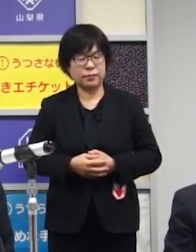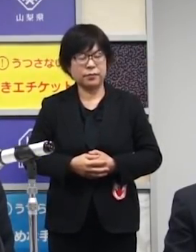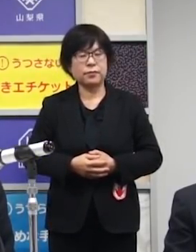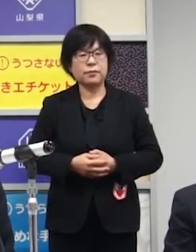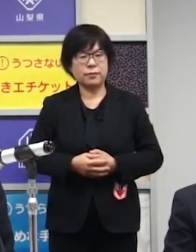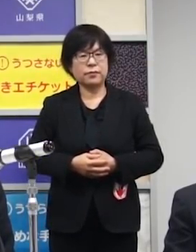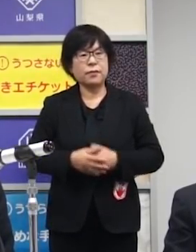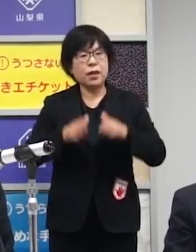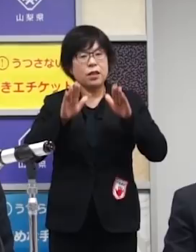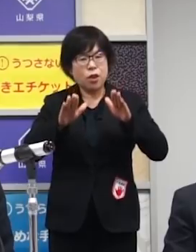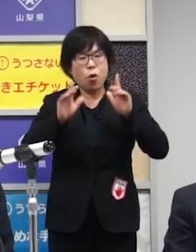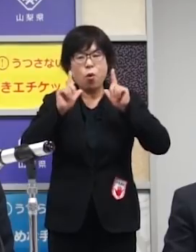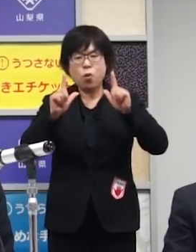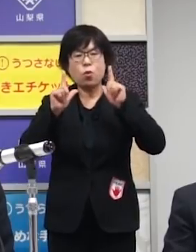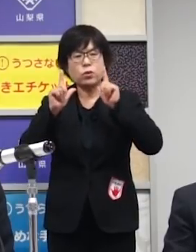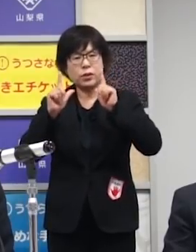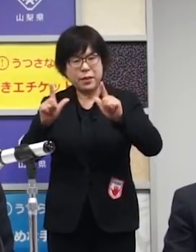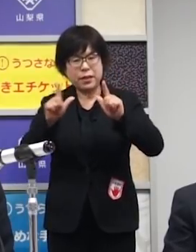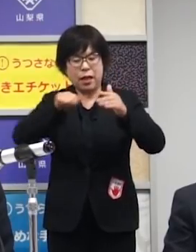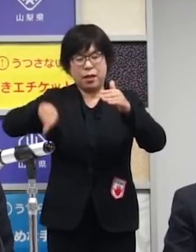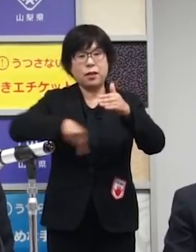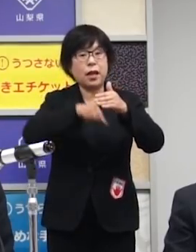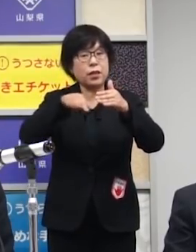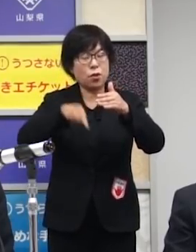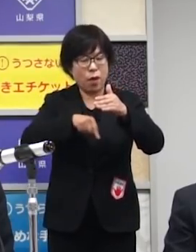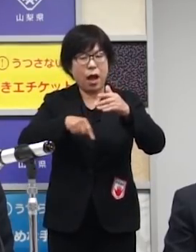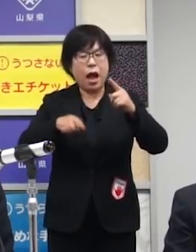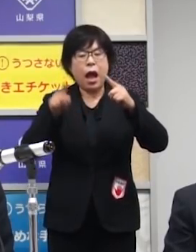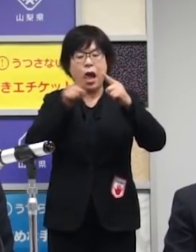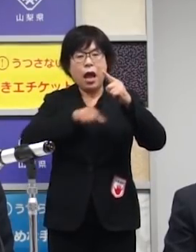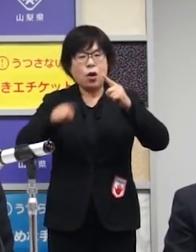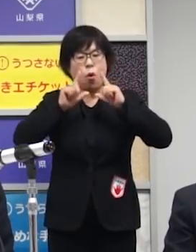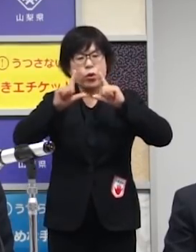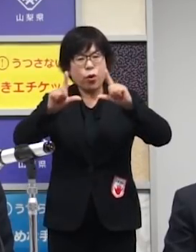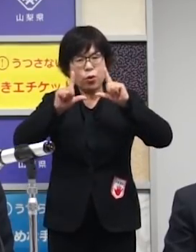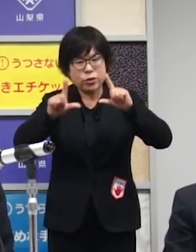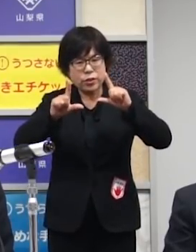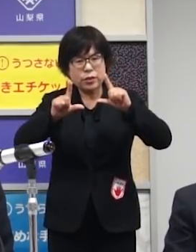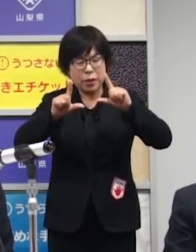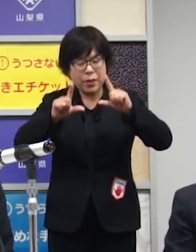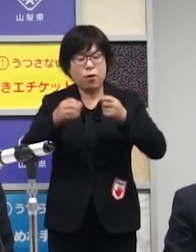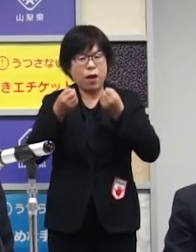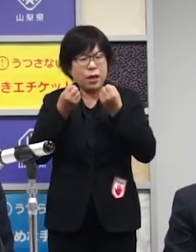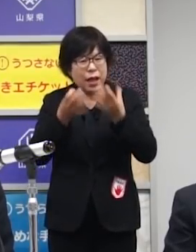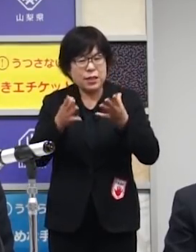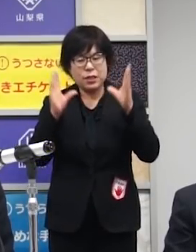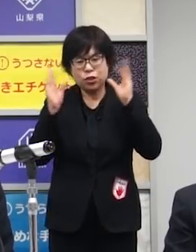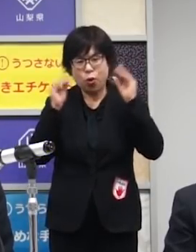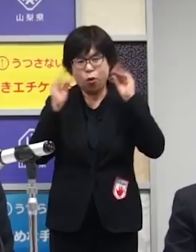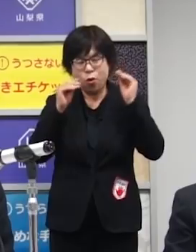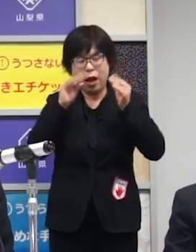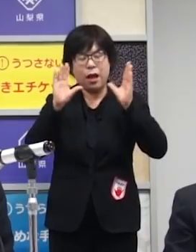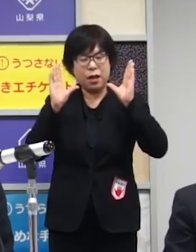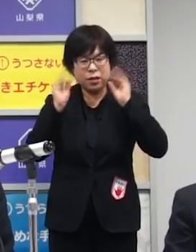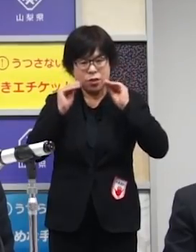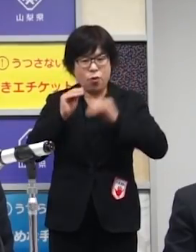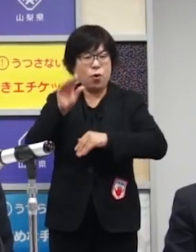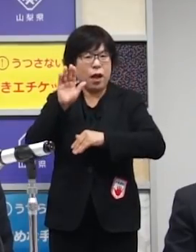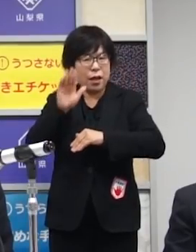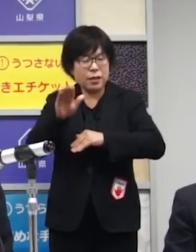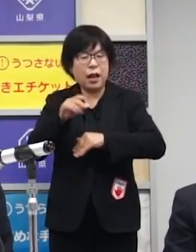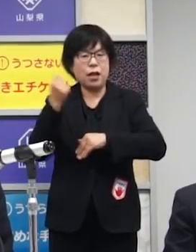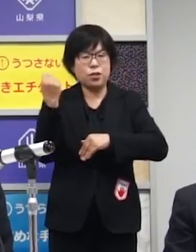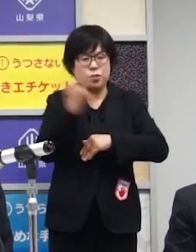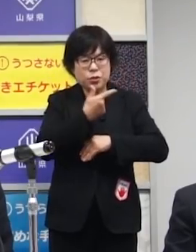また本日ご報告申し上げた件につきまして公表すべき新たな情報が得られた場合は従来通りできるだけ速やか